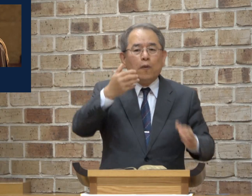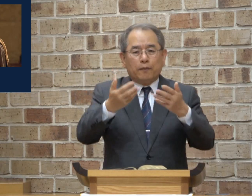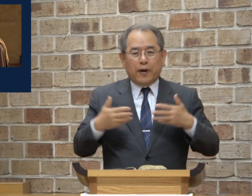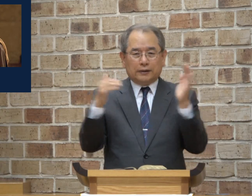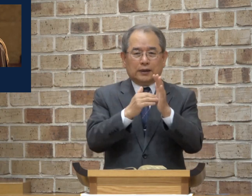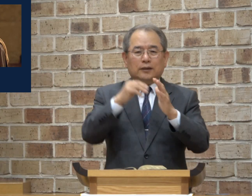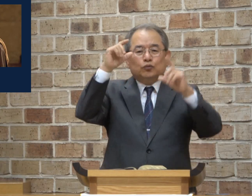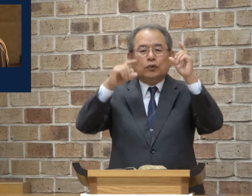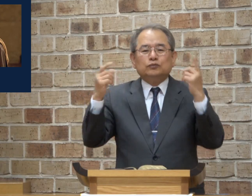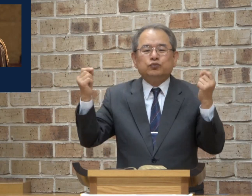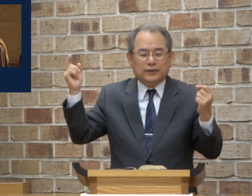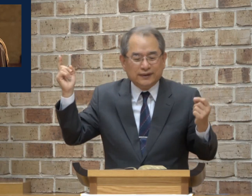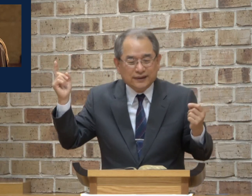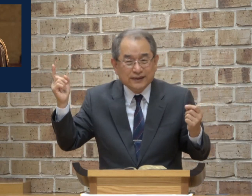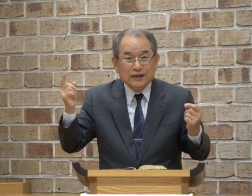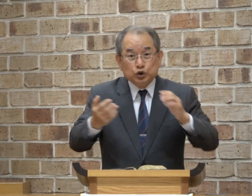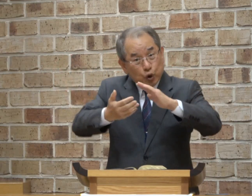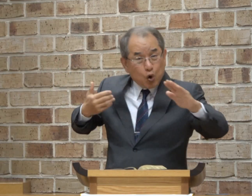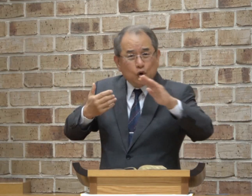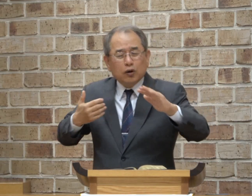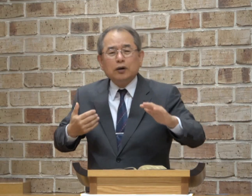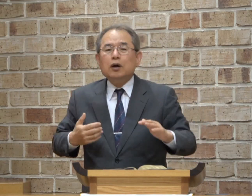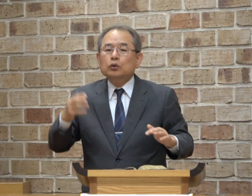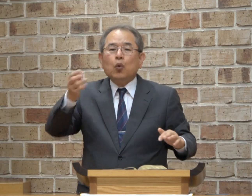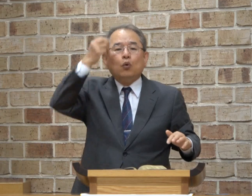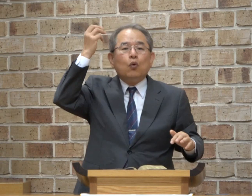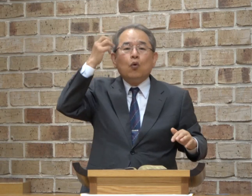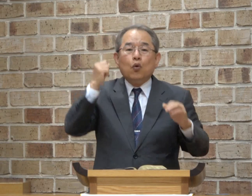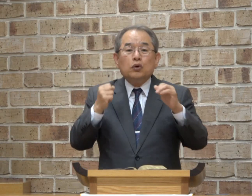모습은 이것을 깨닫는다는 것은 성령 받은 사람을 의미합니다.